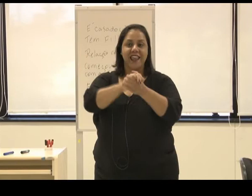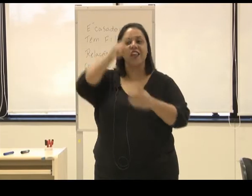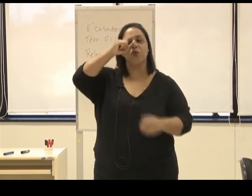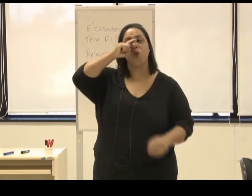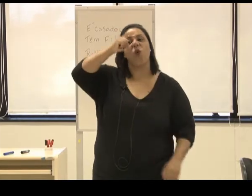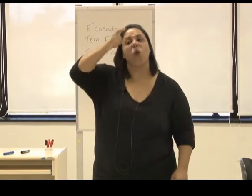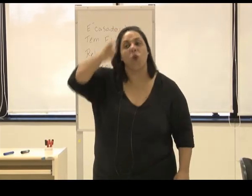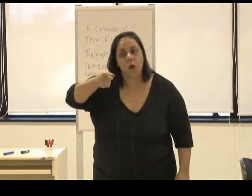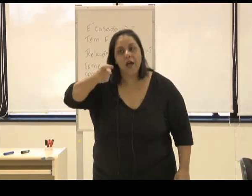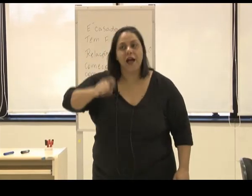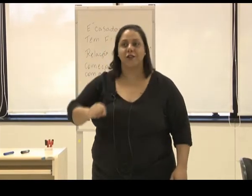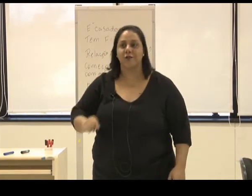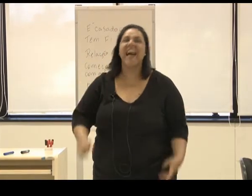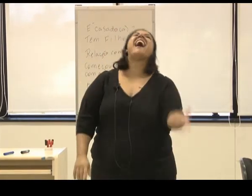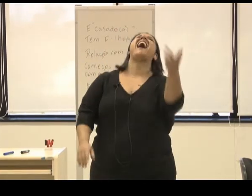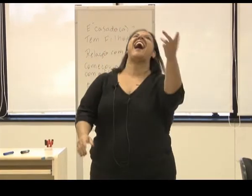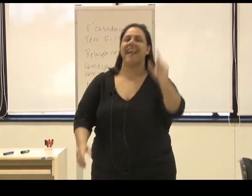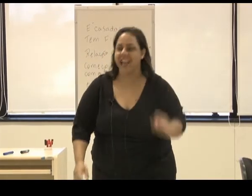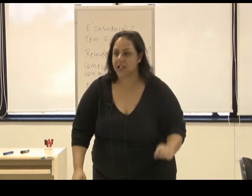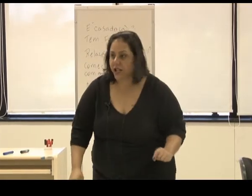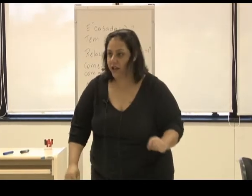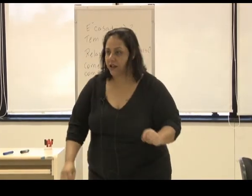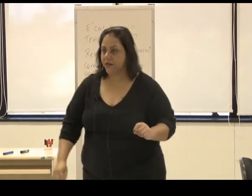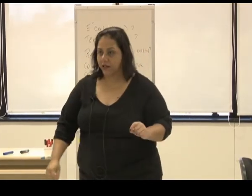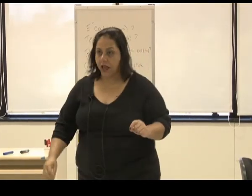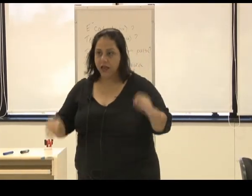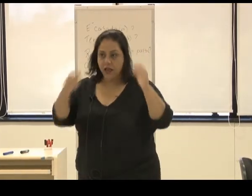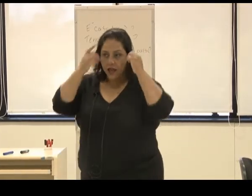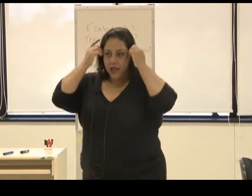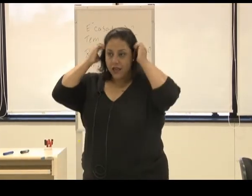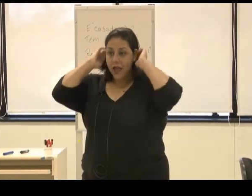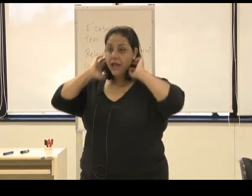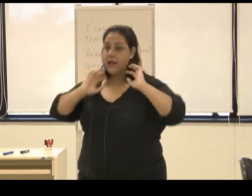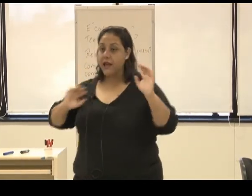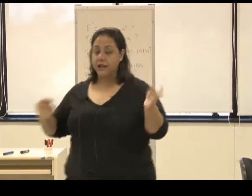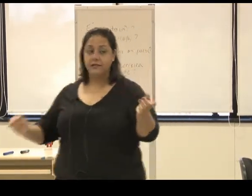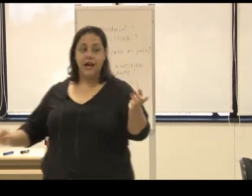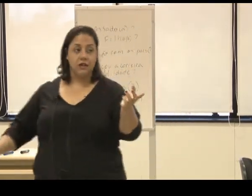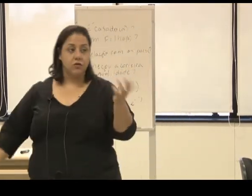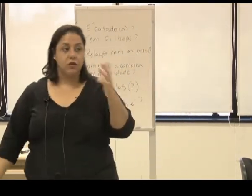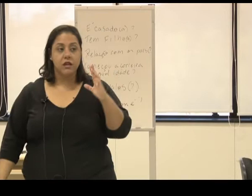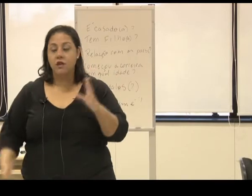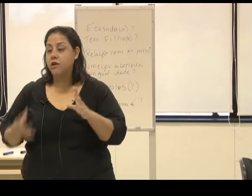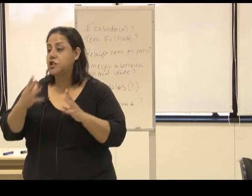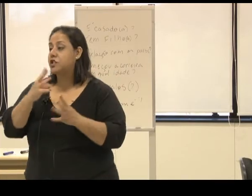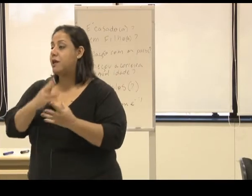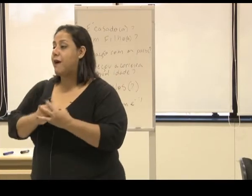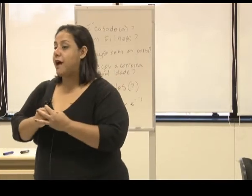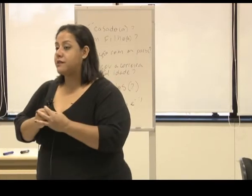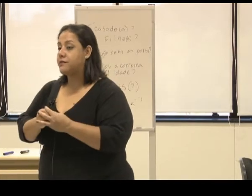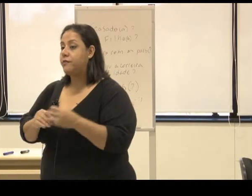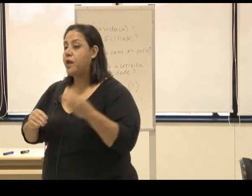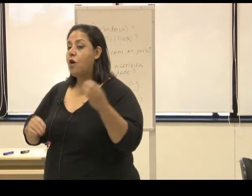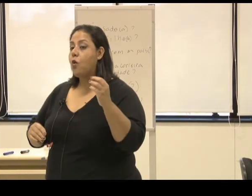marido. Aí todo mundo, é a Angélica, né? E aí é engraçado. Então, a gente tem marcas. O